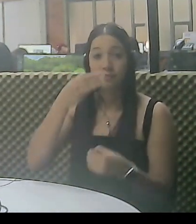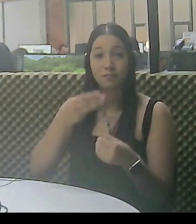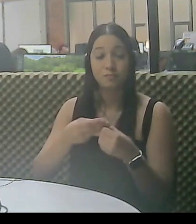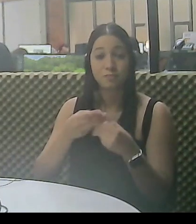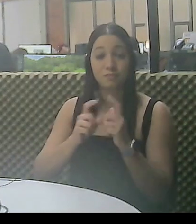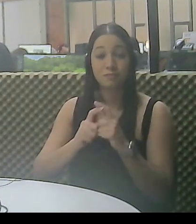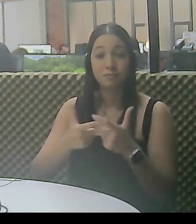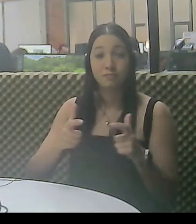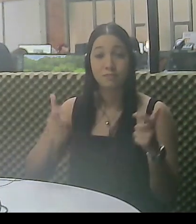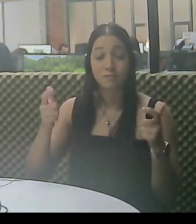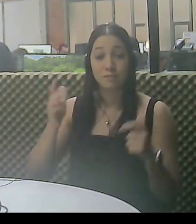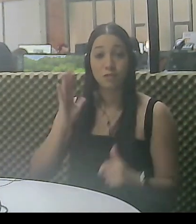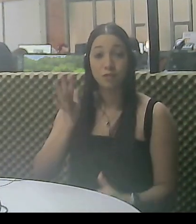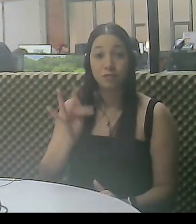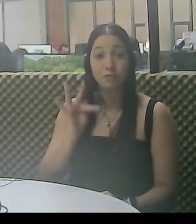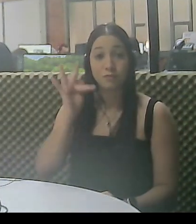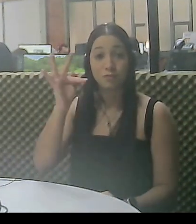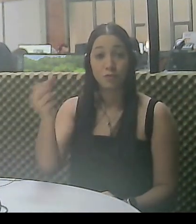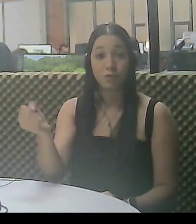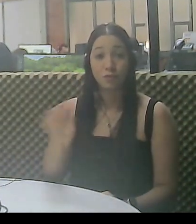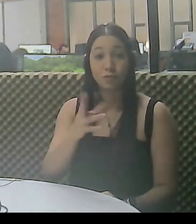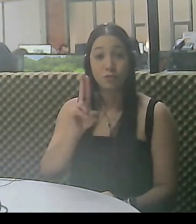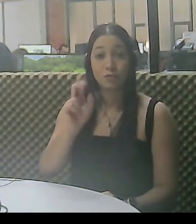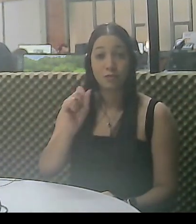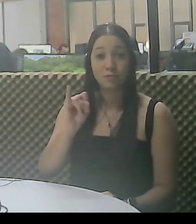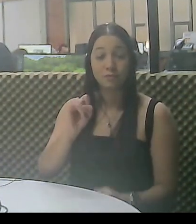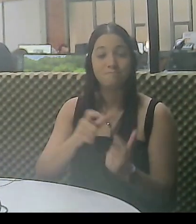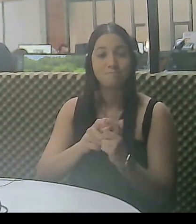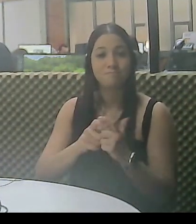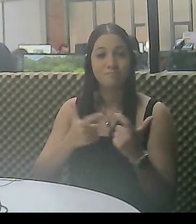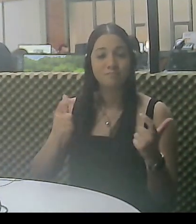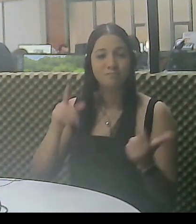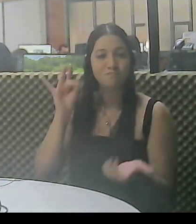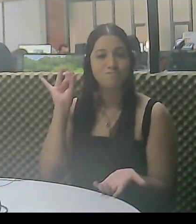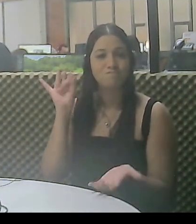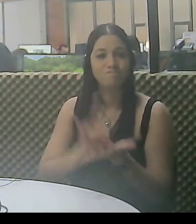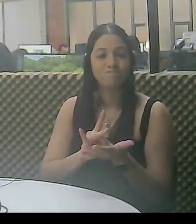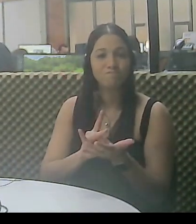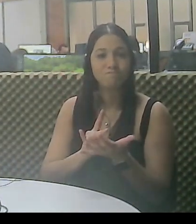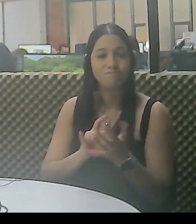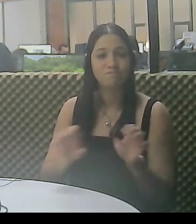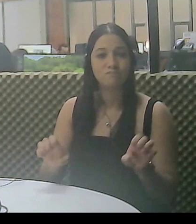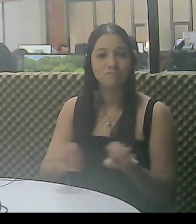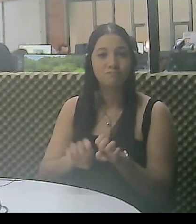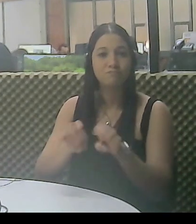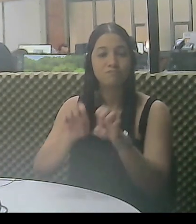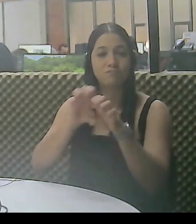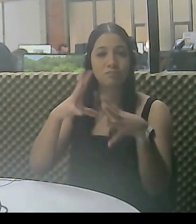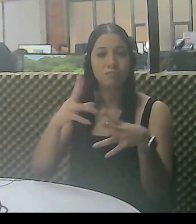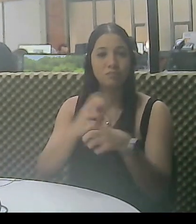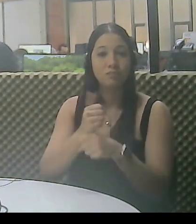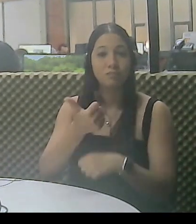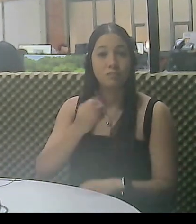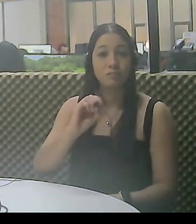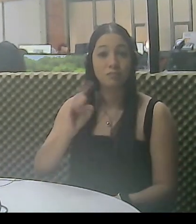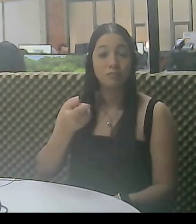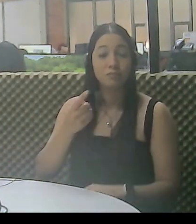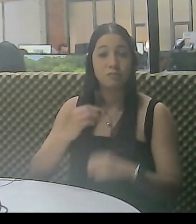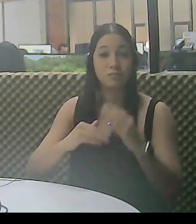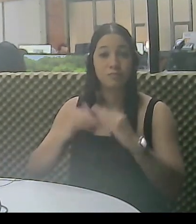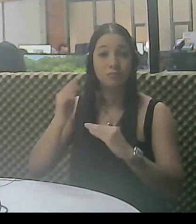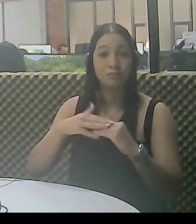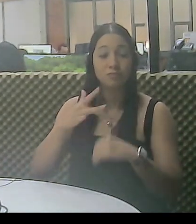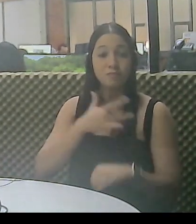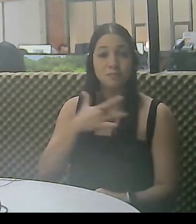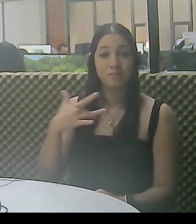sendo ampliado e já já tem mais uma UAI. Ampliamos significativamente a estrutura. Agora somos quase 10 mil profissionais de